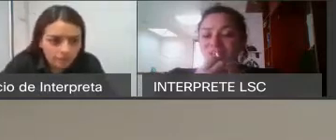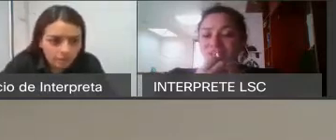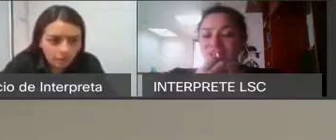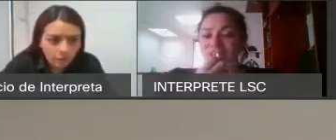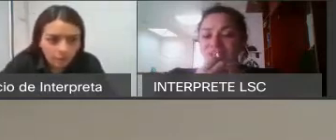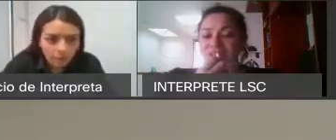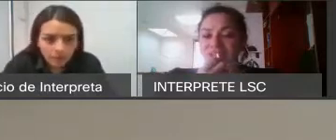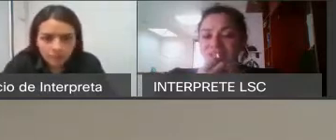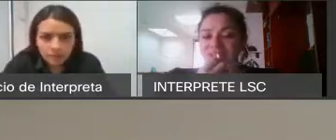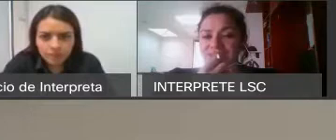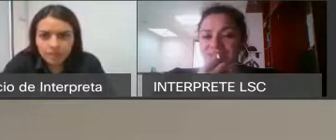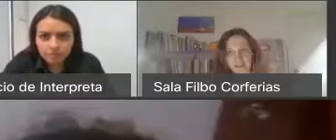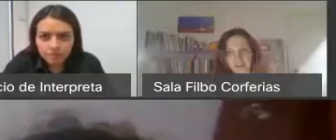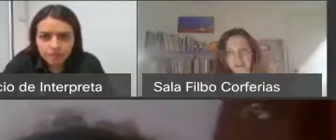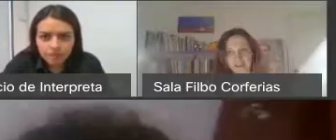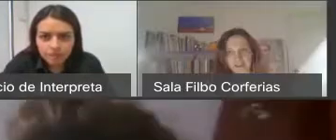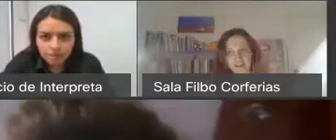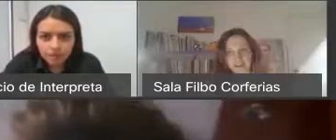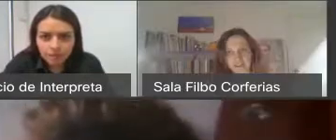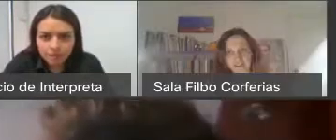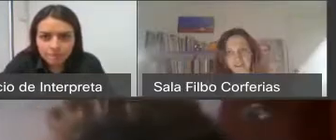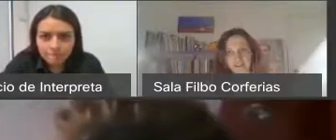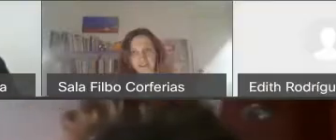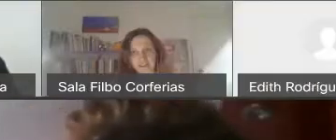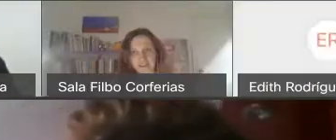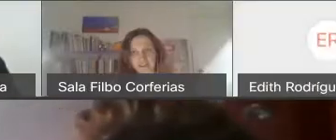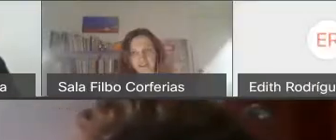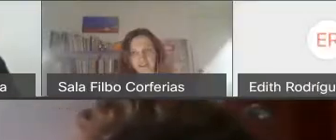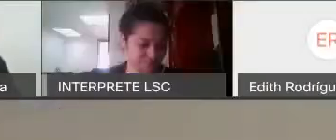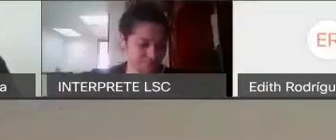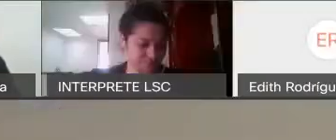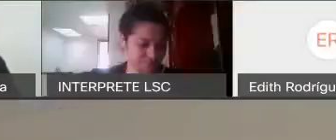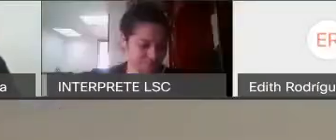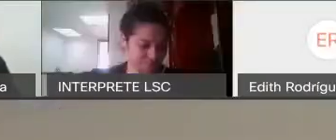que nos mandó Carolina? Envíaselo. Ahí ya está, ahí ya está.